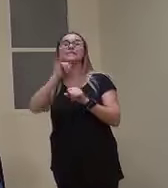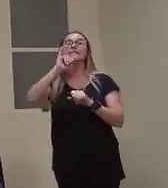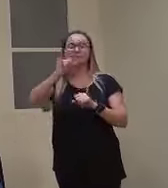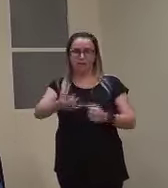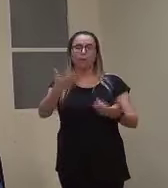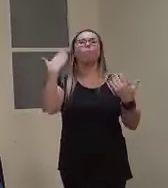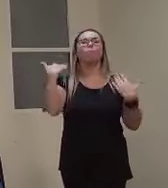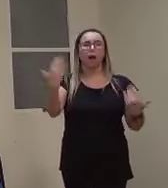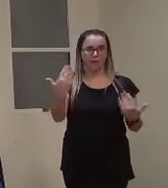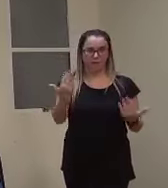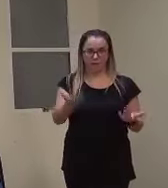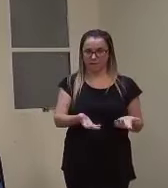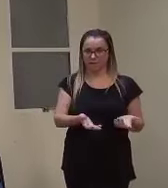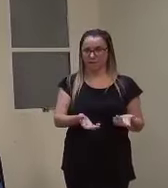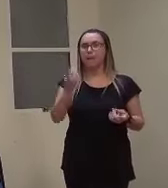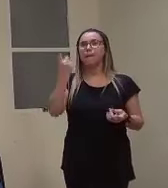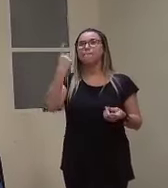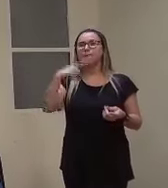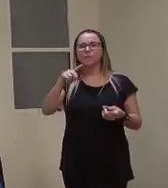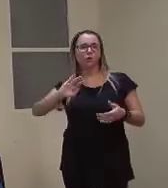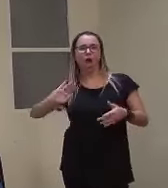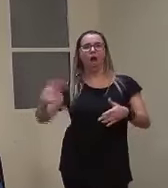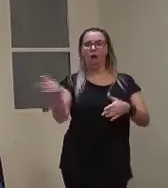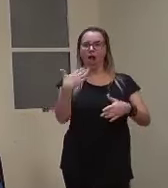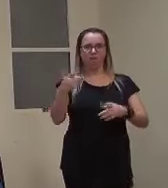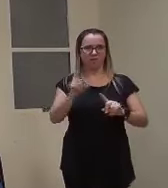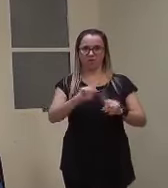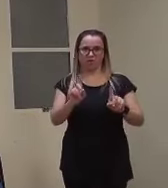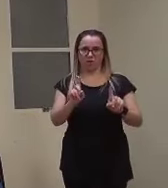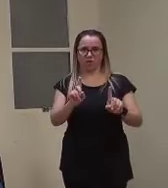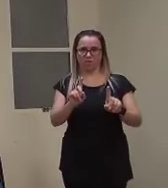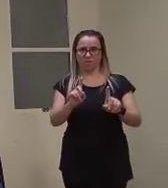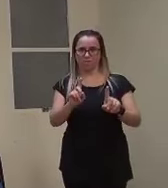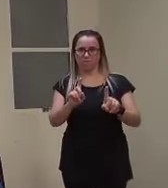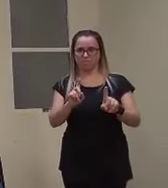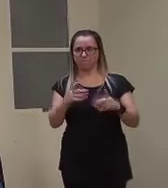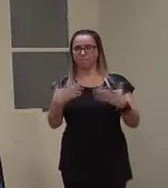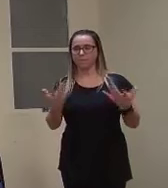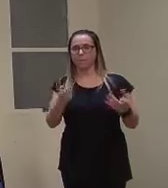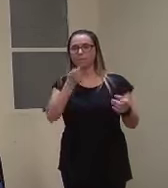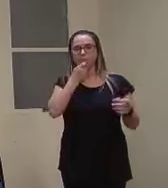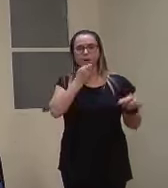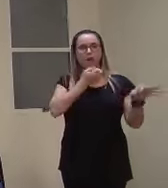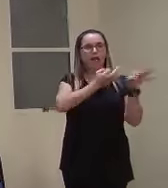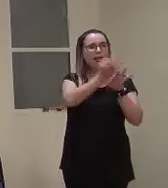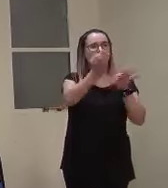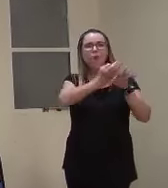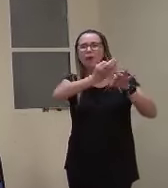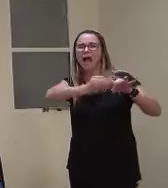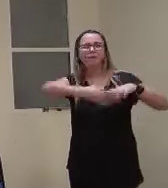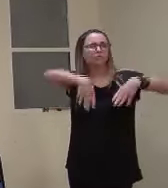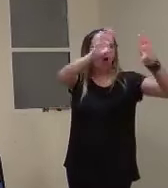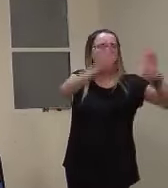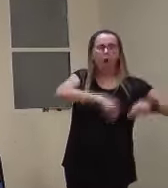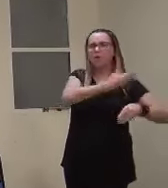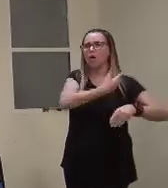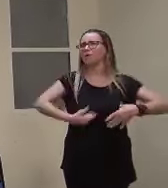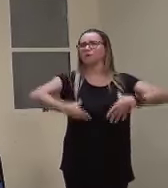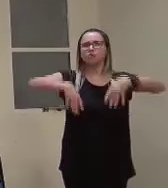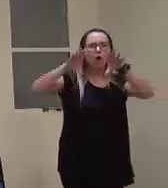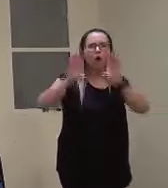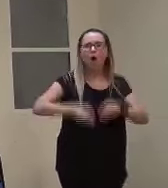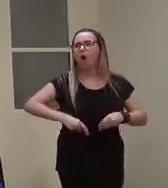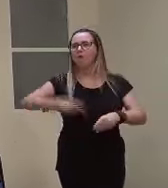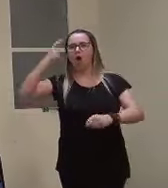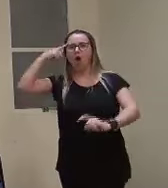posible pero no todo no es posible educarlo todos y gobernar lo todo